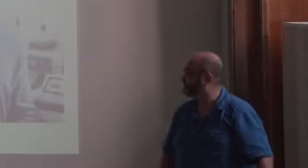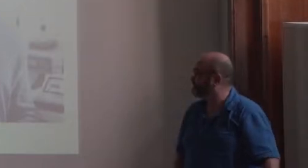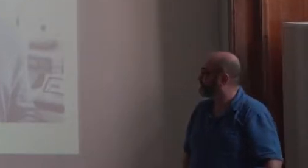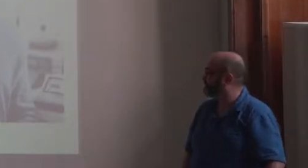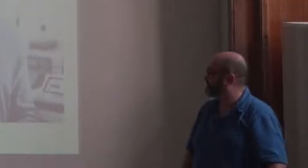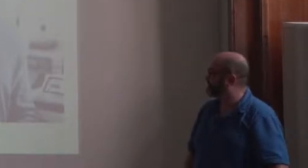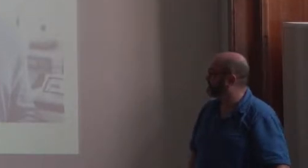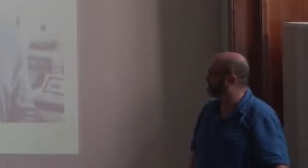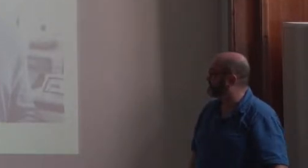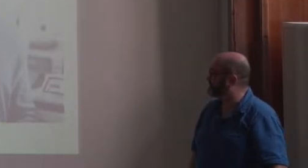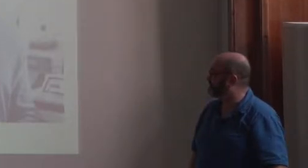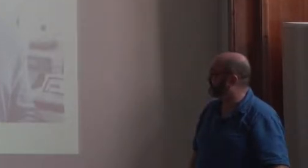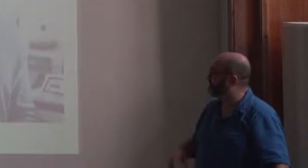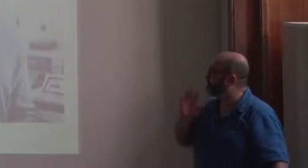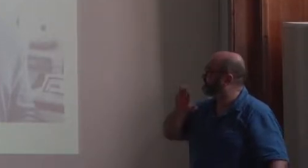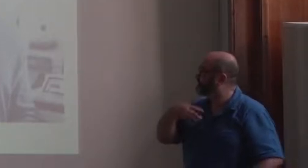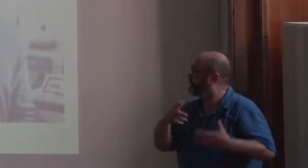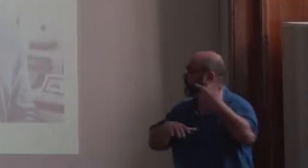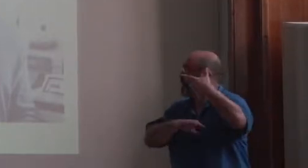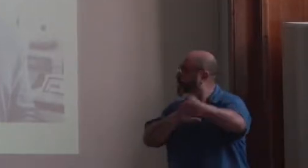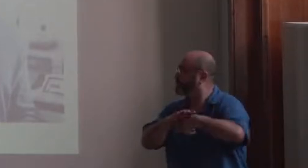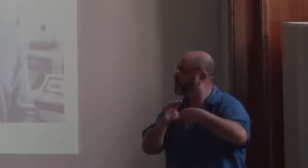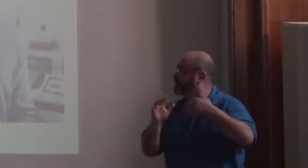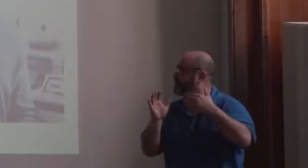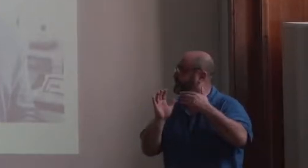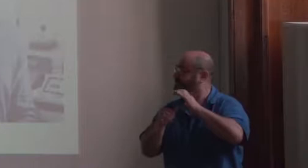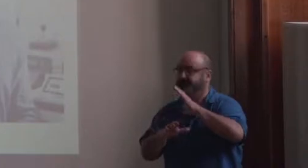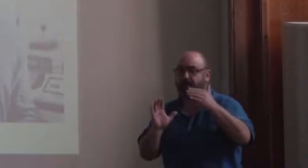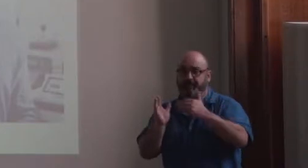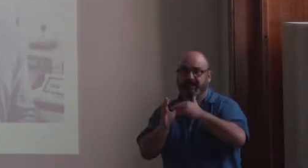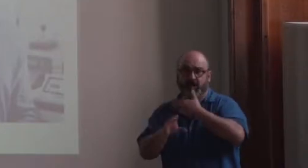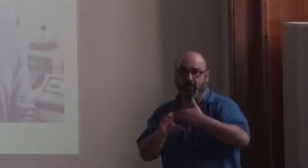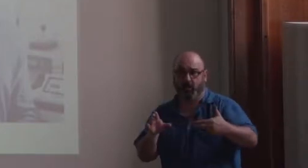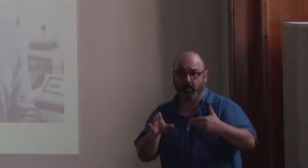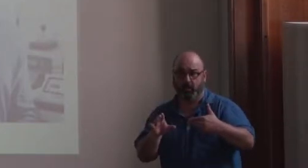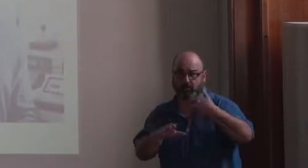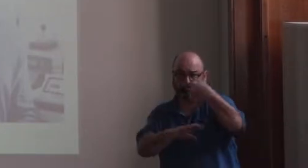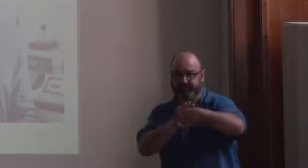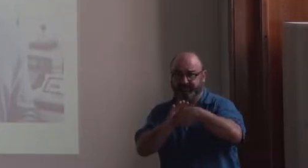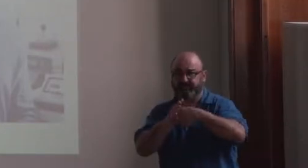Il a eu un soutien pour 97 000 livres, donc ça fait quand même plus de 100 000 euros de soutien en Kickstarter.